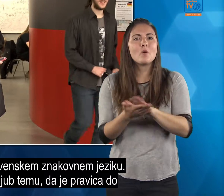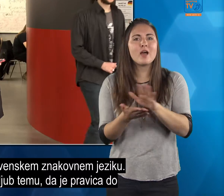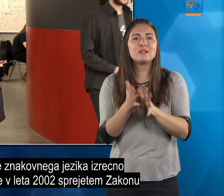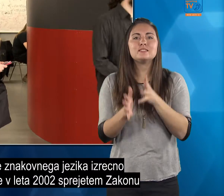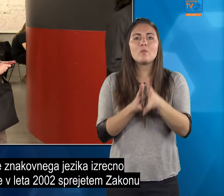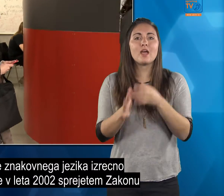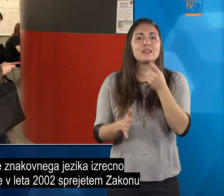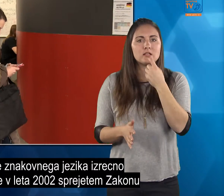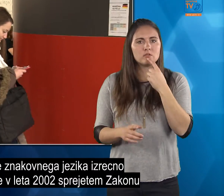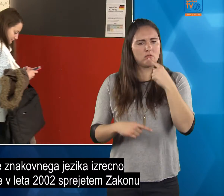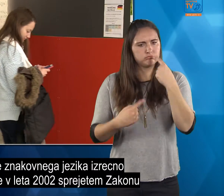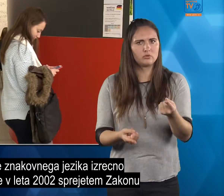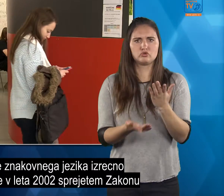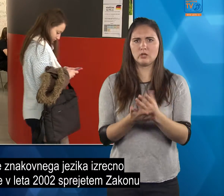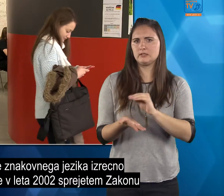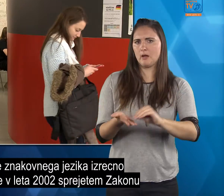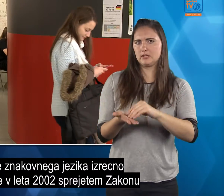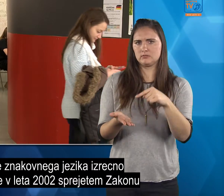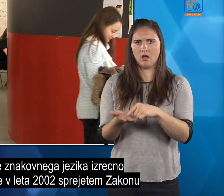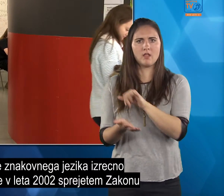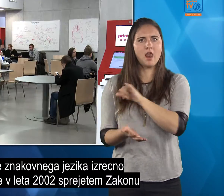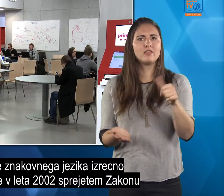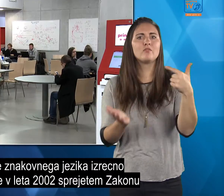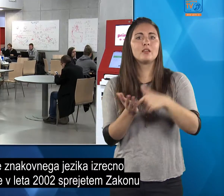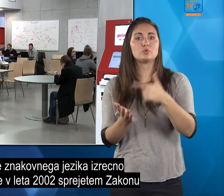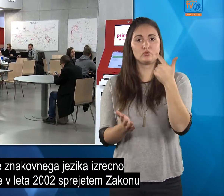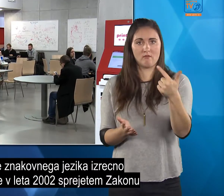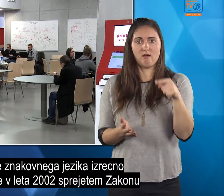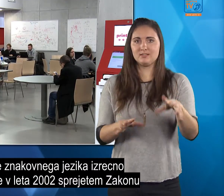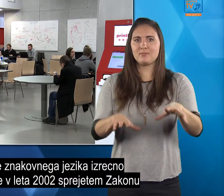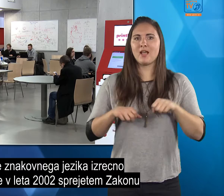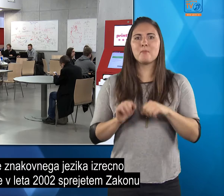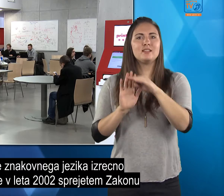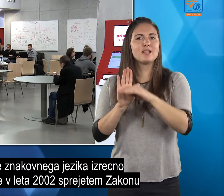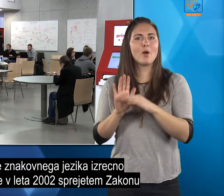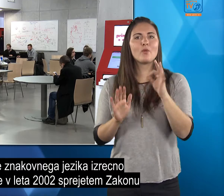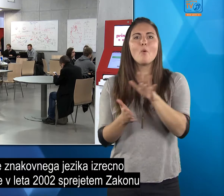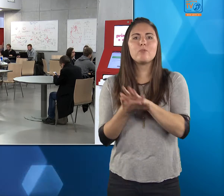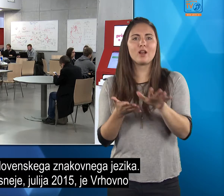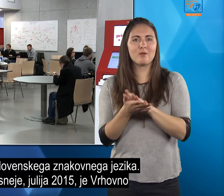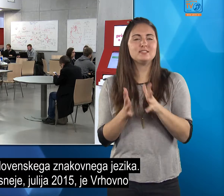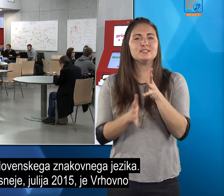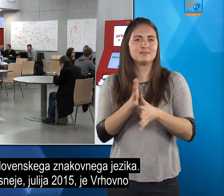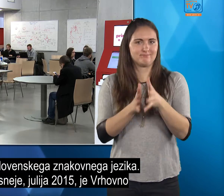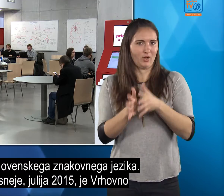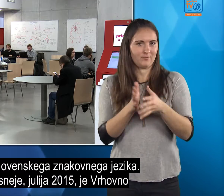znakovnega jezika izrecno zapisana že v leta 2002 sprejetem zakonu o uporabi slovenskega znakovnega jezika.